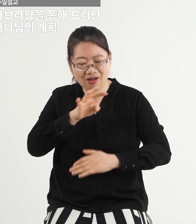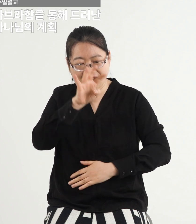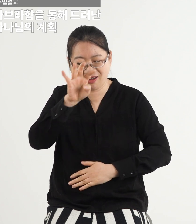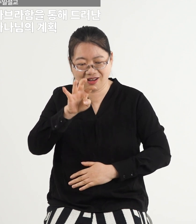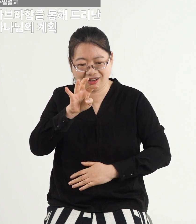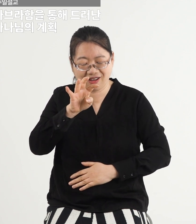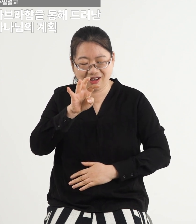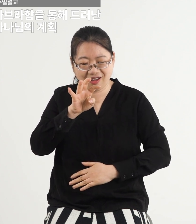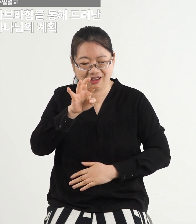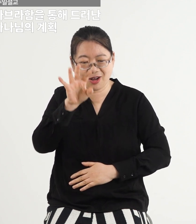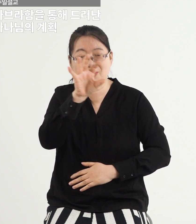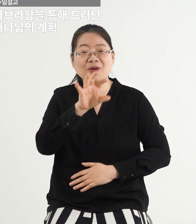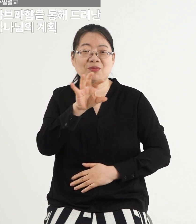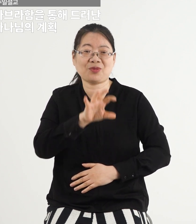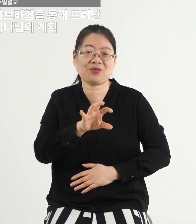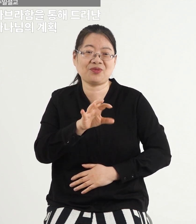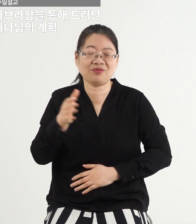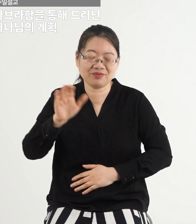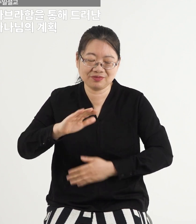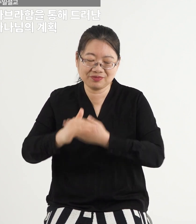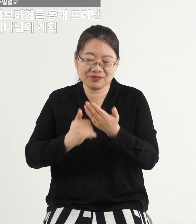성경은 뭐라 그래요?